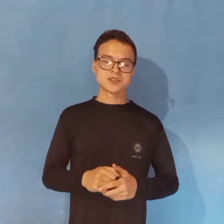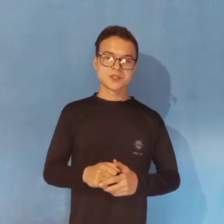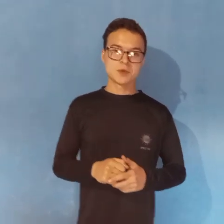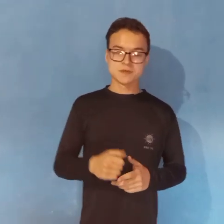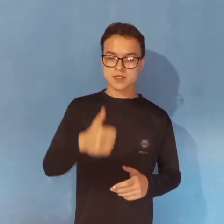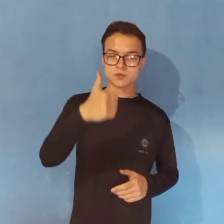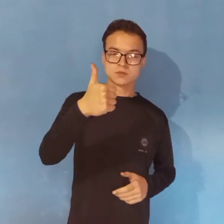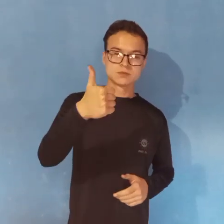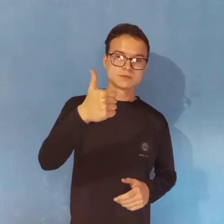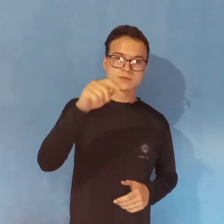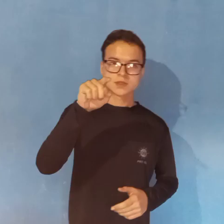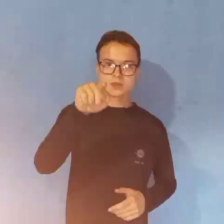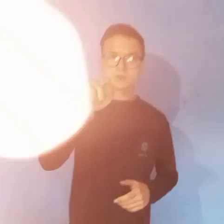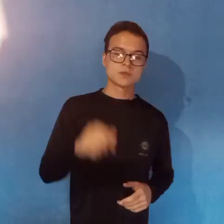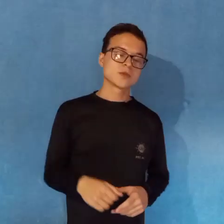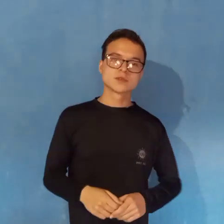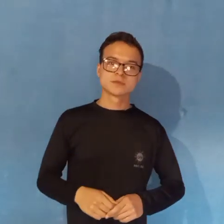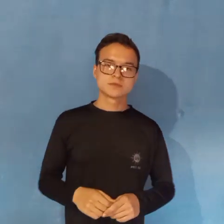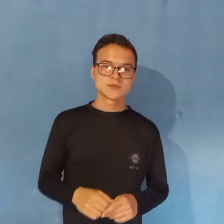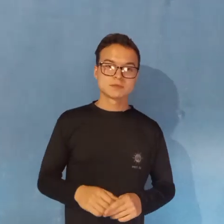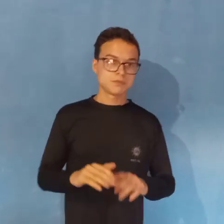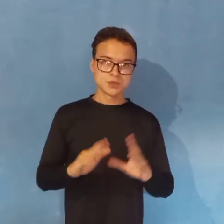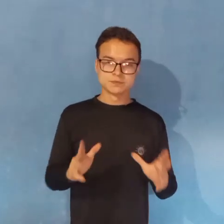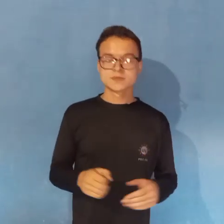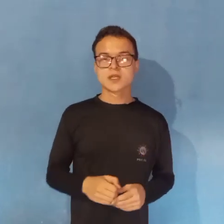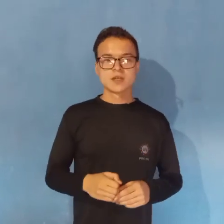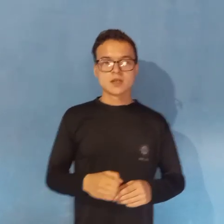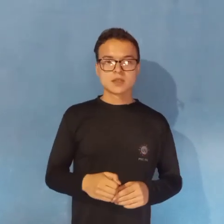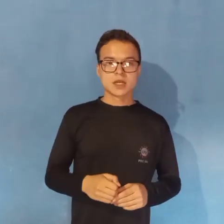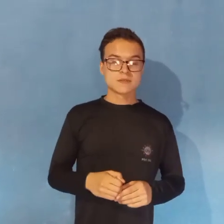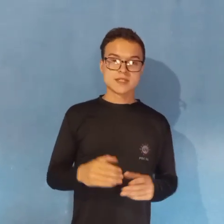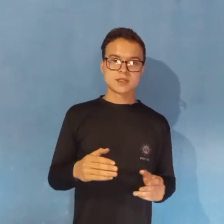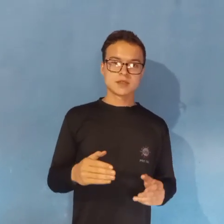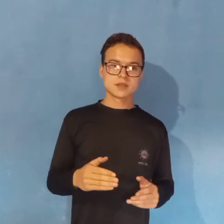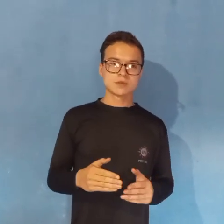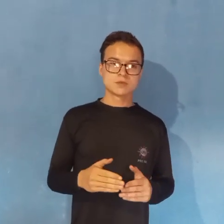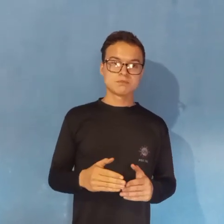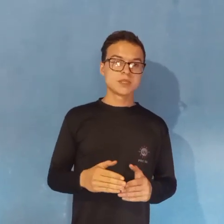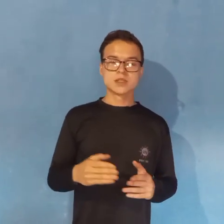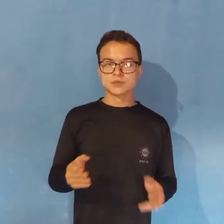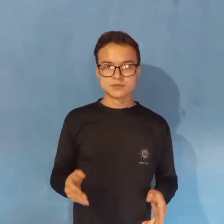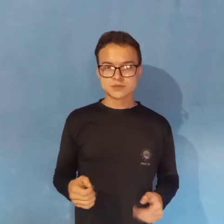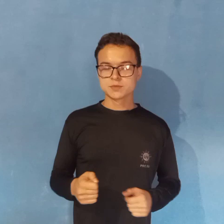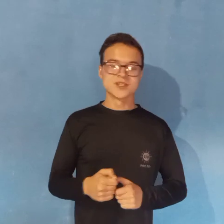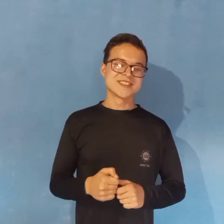a gente pode fazer 1, põe um ponto, 1000. Quero fazer 1 bilhão, por